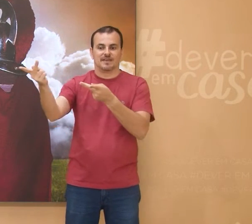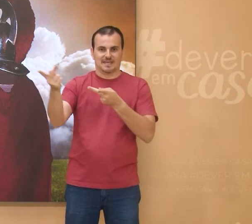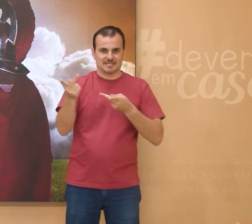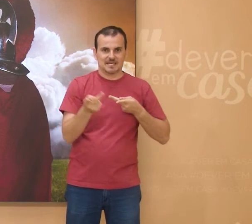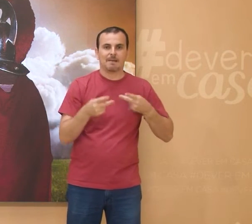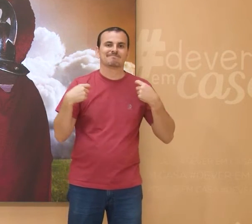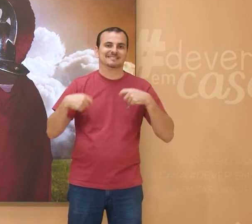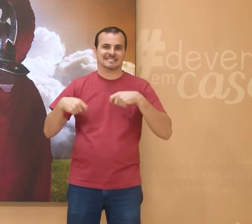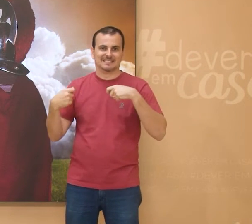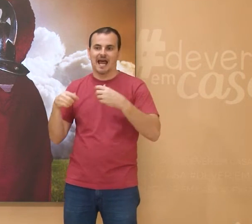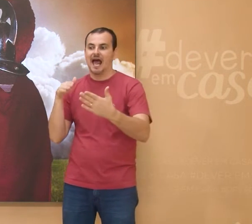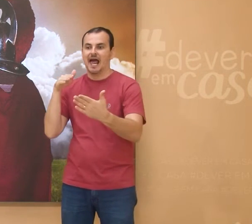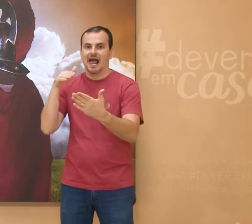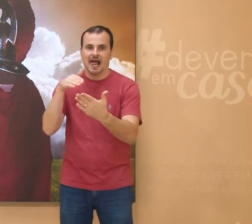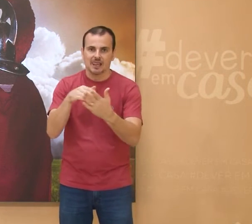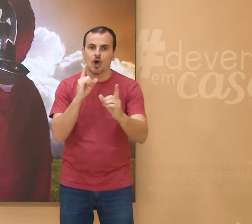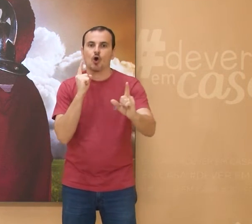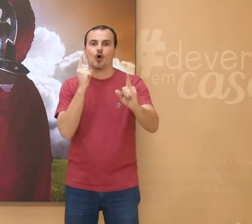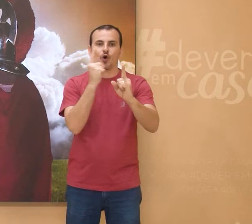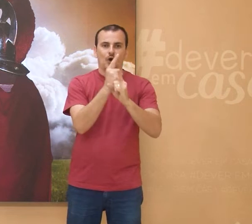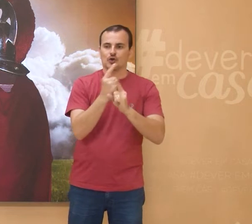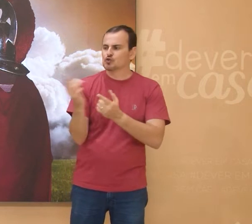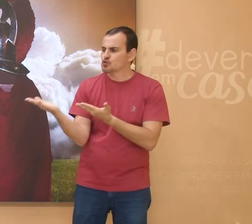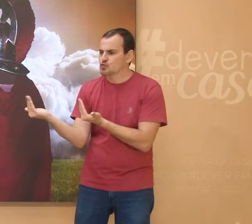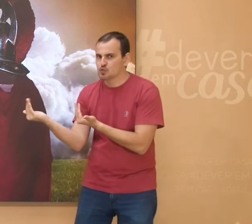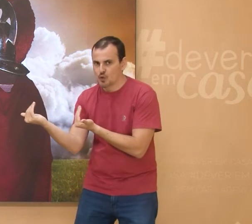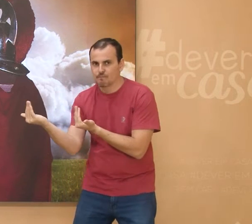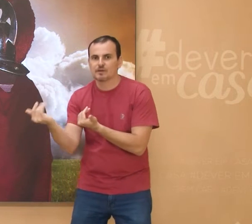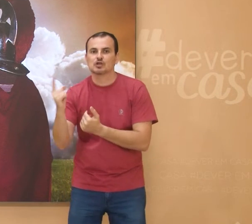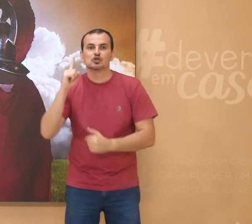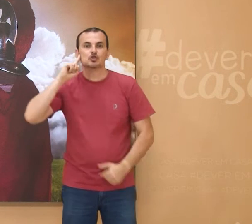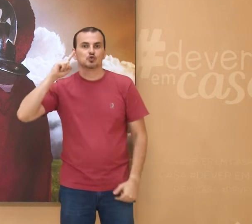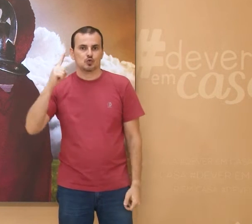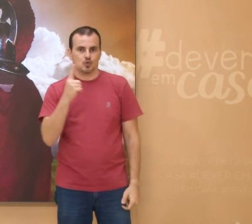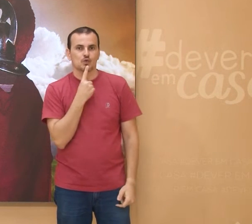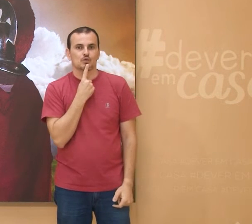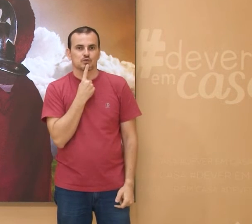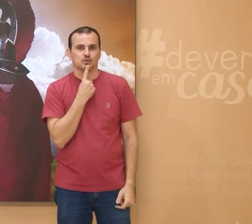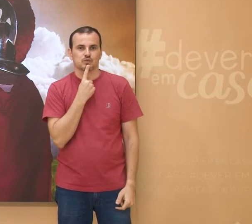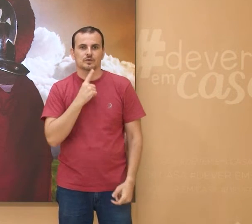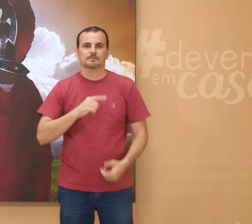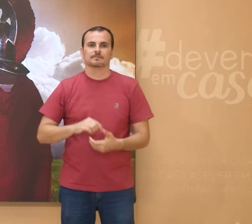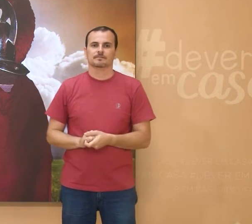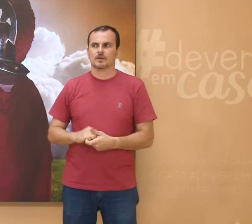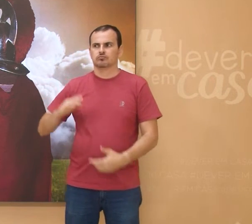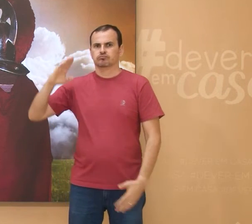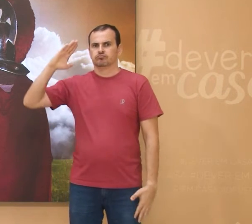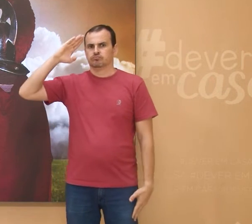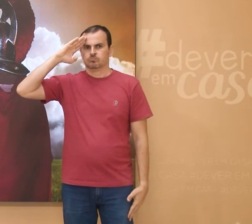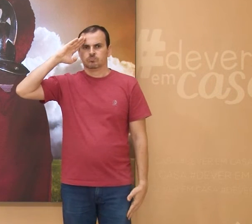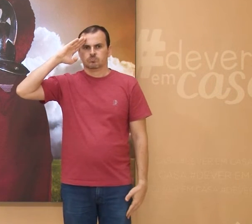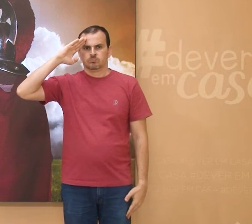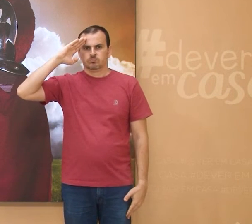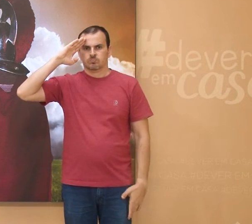ser visitadas até que encontrassem a moça surda. E os